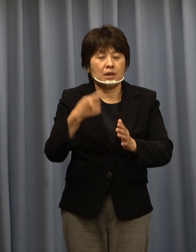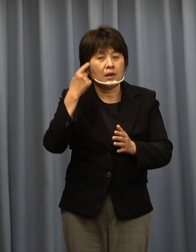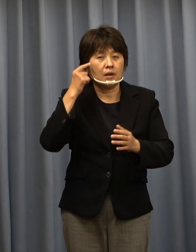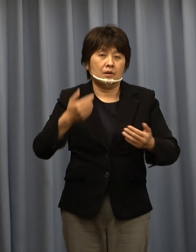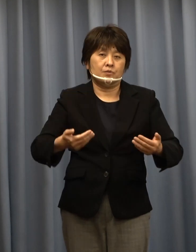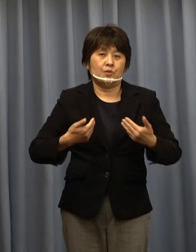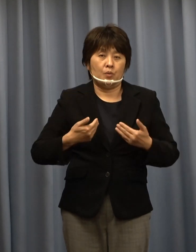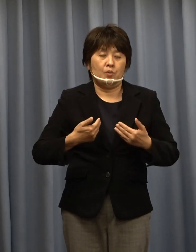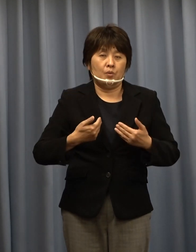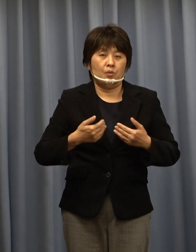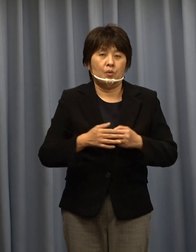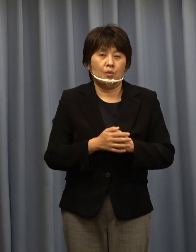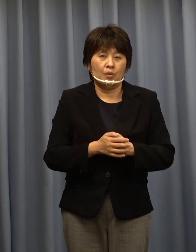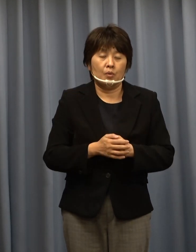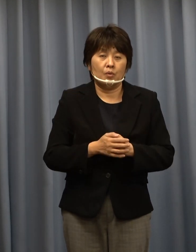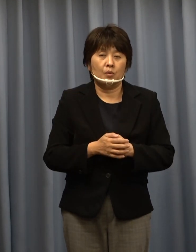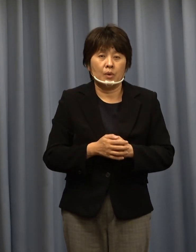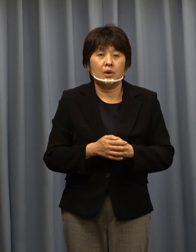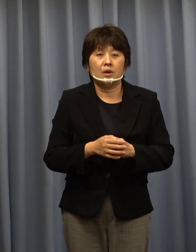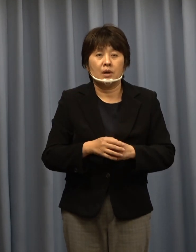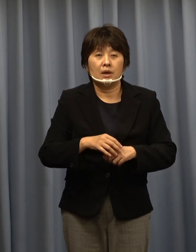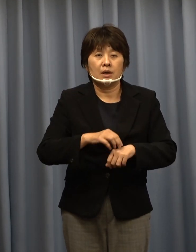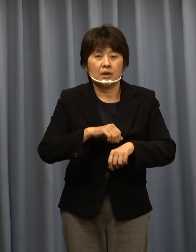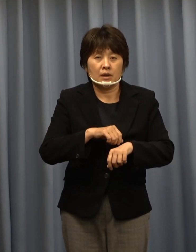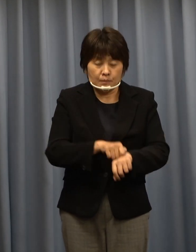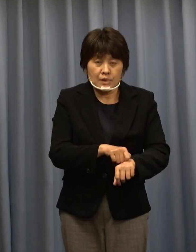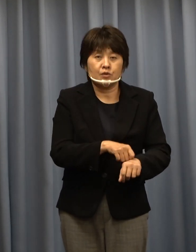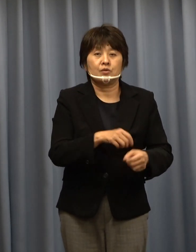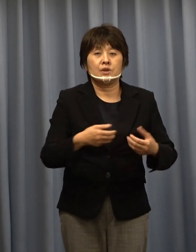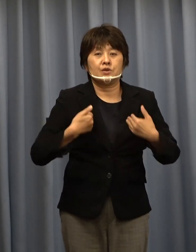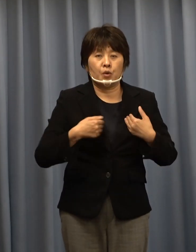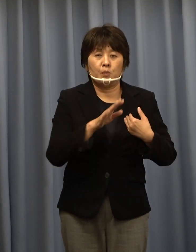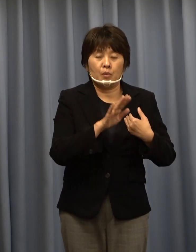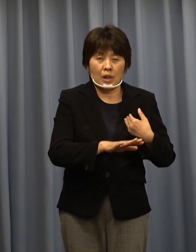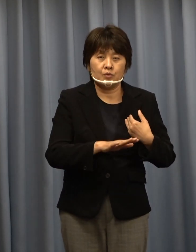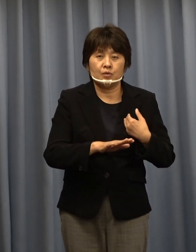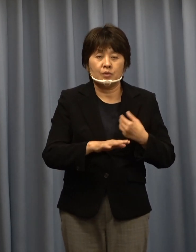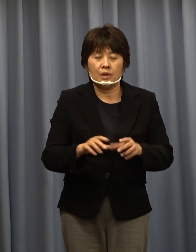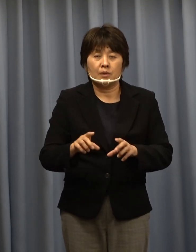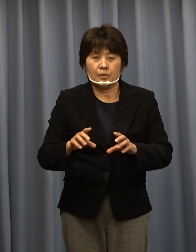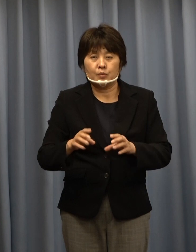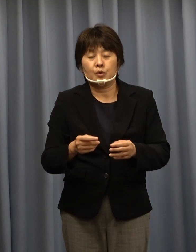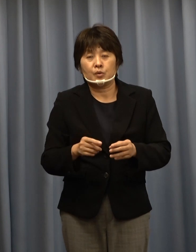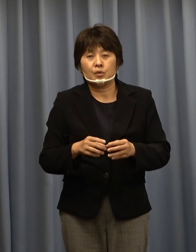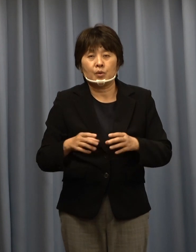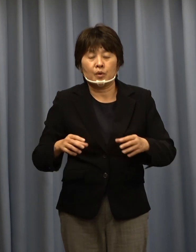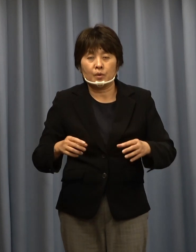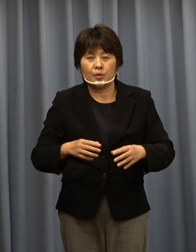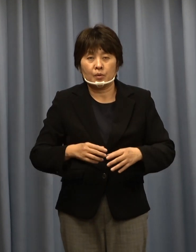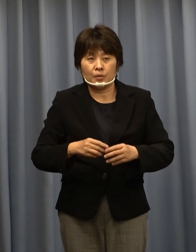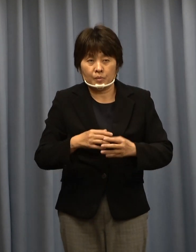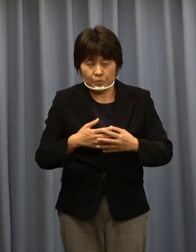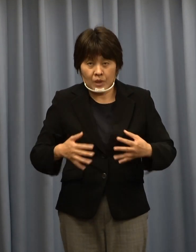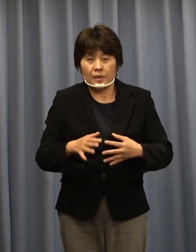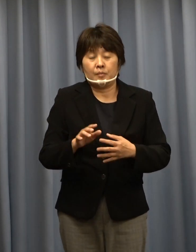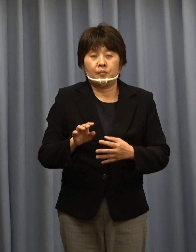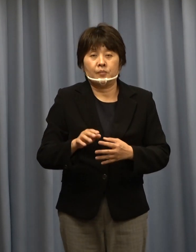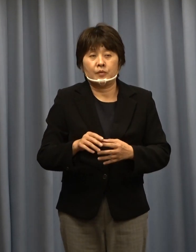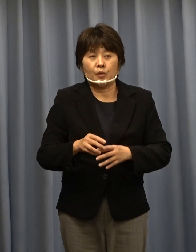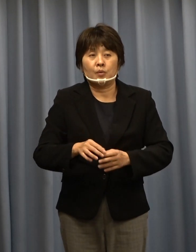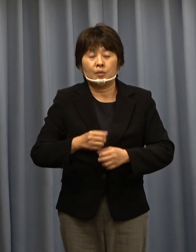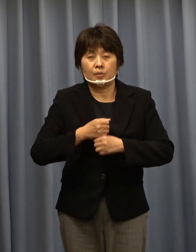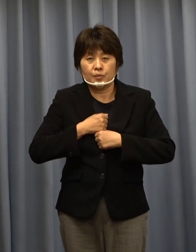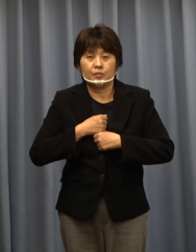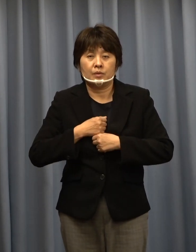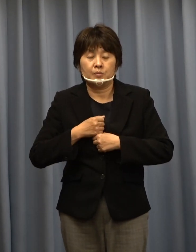緩和するものもある。一つについては数日のうちに急に強い措置を取らなければならないという状